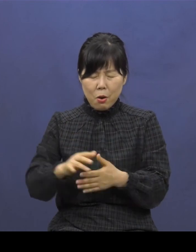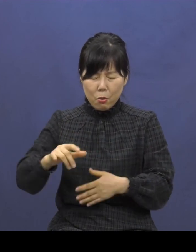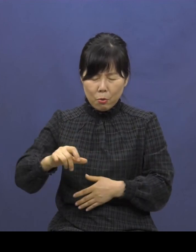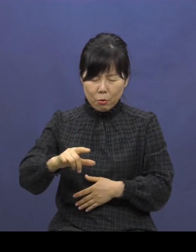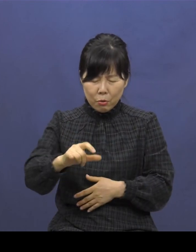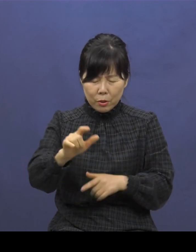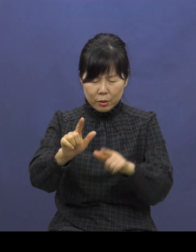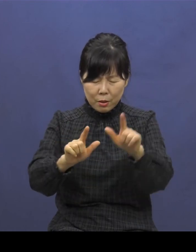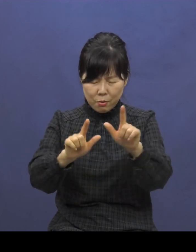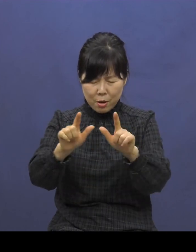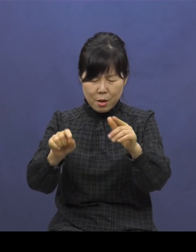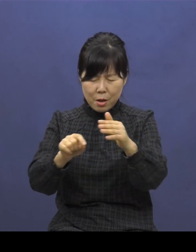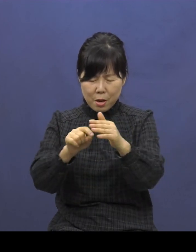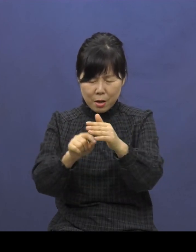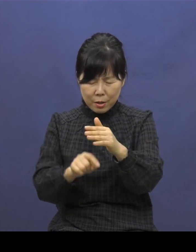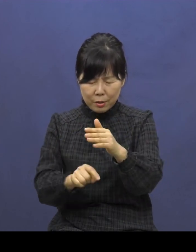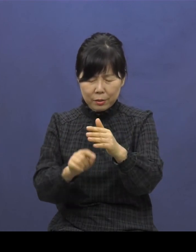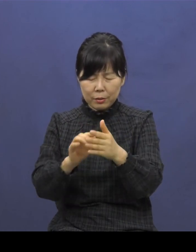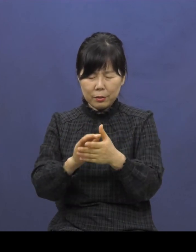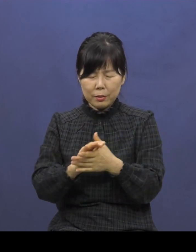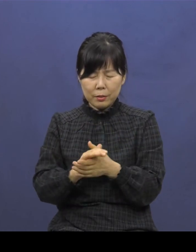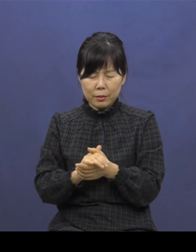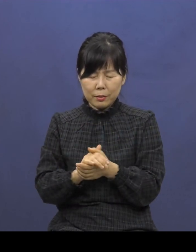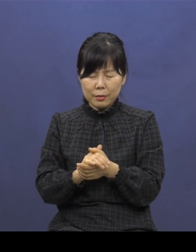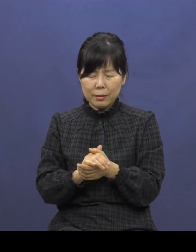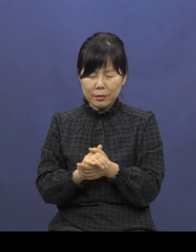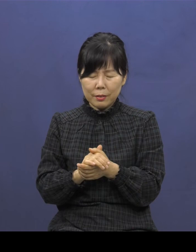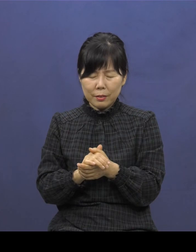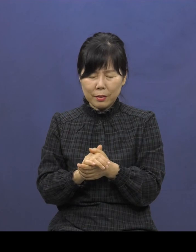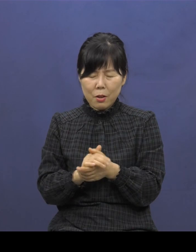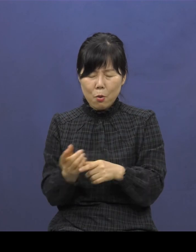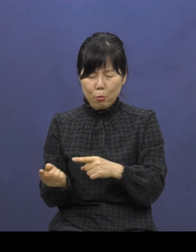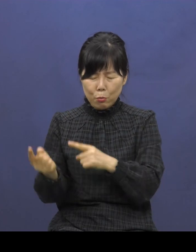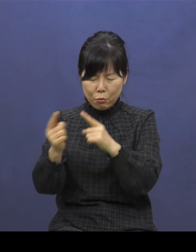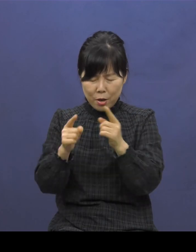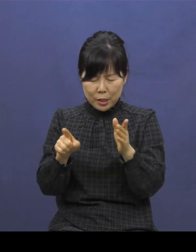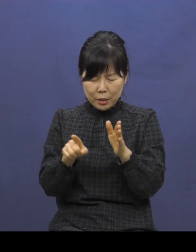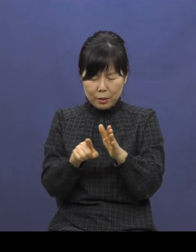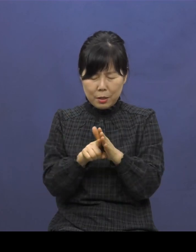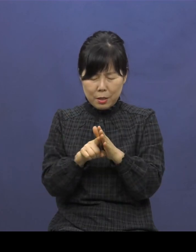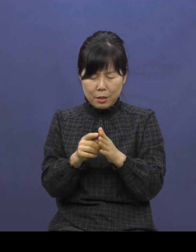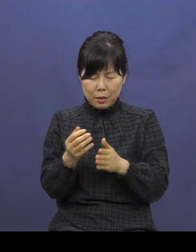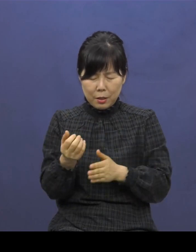하심이 이 코로나19의 상황 속에서 정말